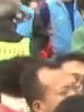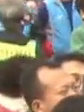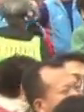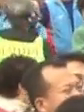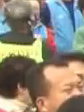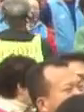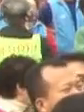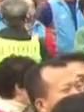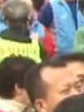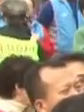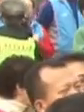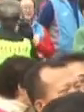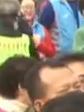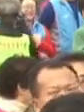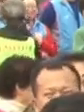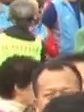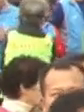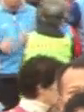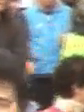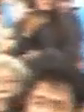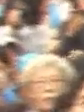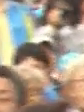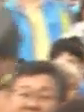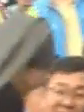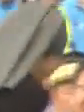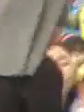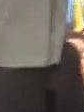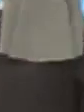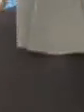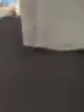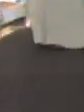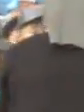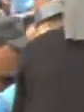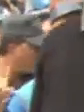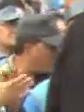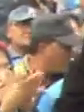외국인 복지센터 이예경 센터장님 참석하셨습니다.